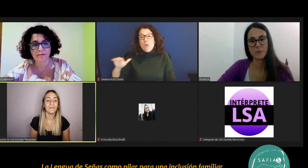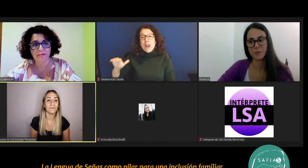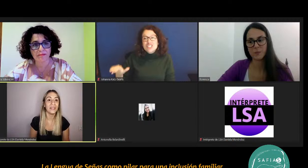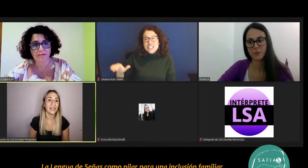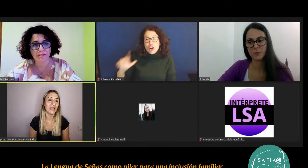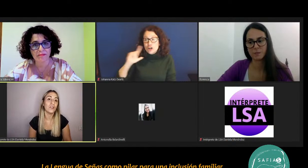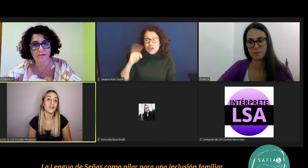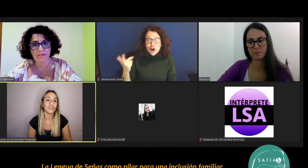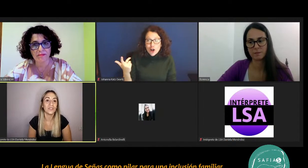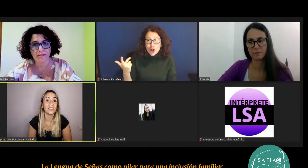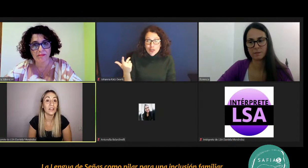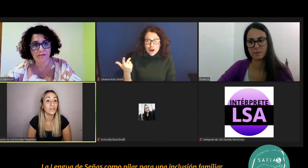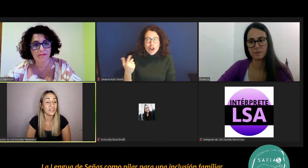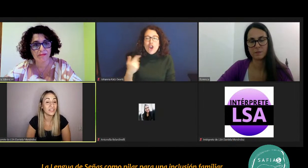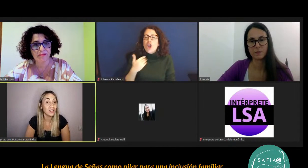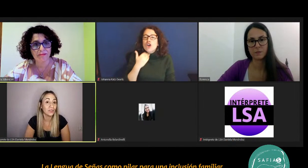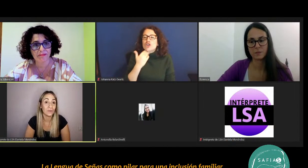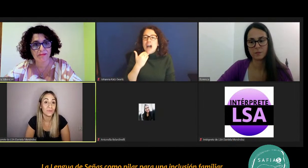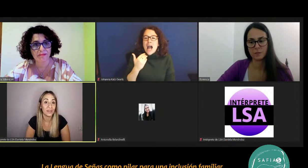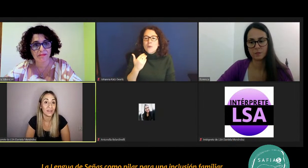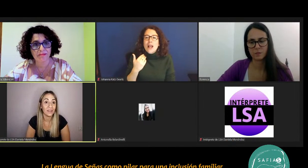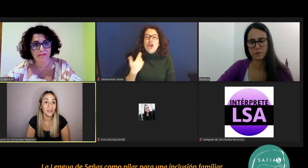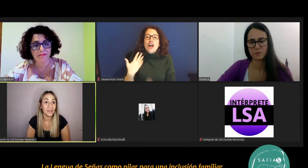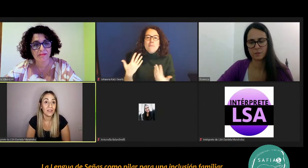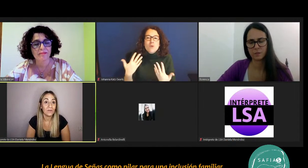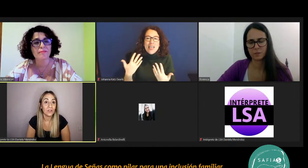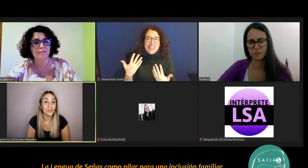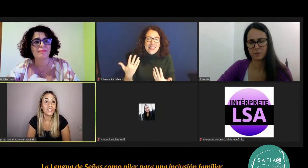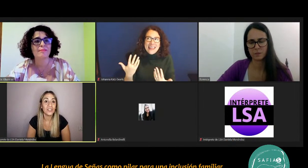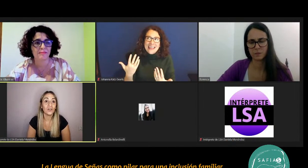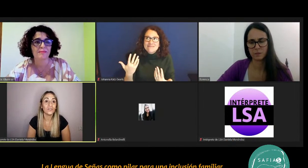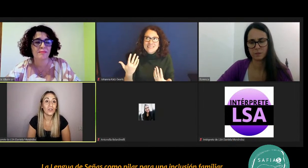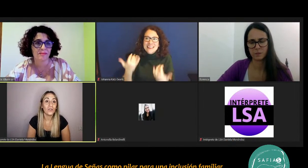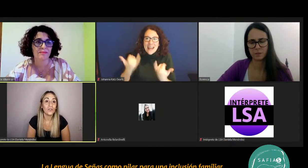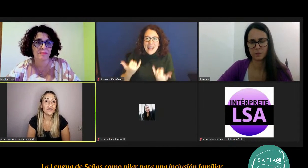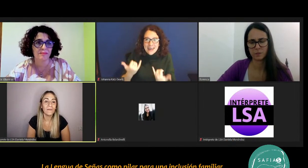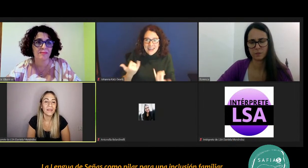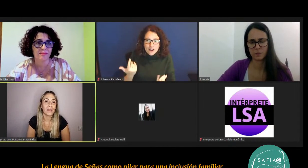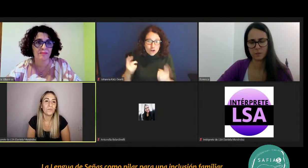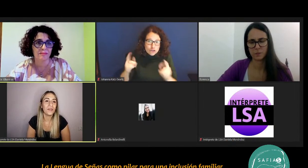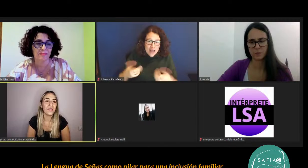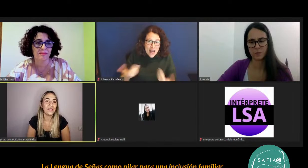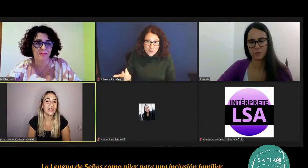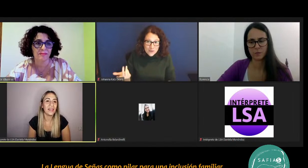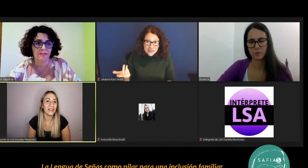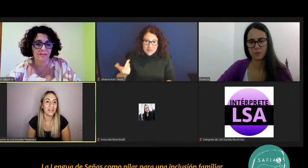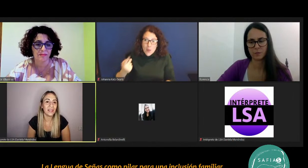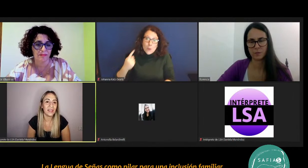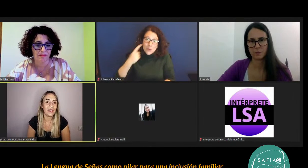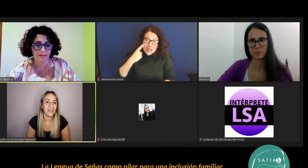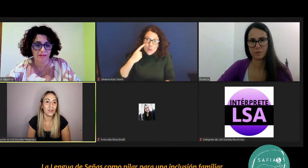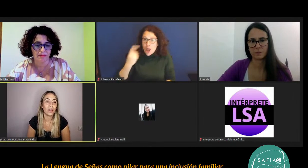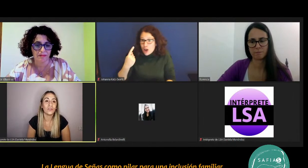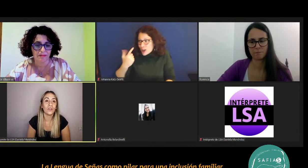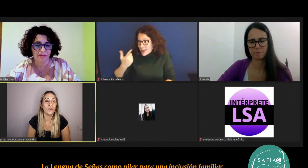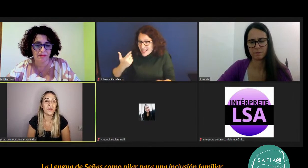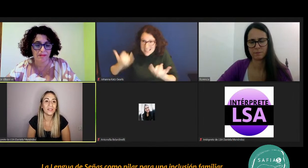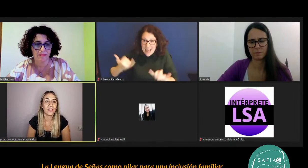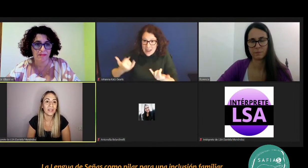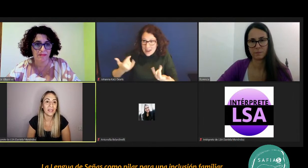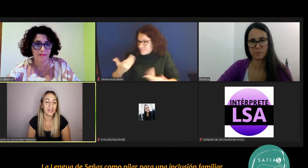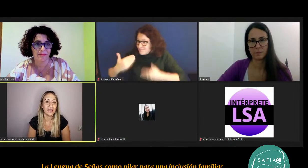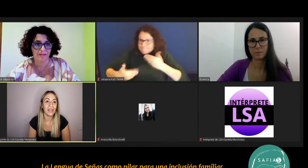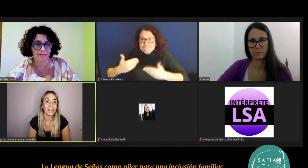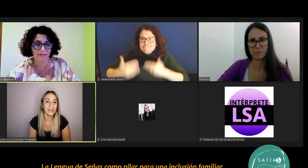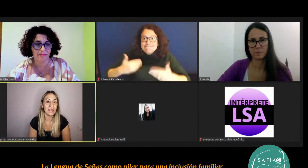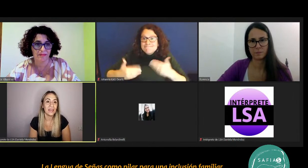a las familias qué es lo que ellos sintieron de chicos también. Los chicos no saben que pueden tener, todo lo que pueden